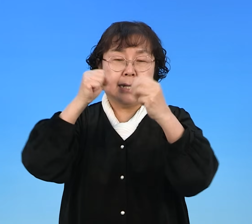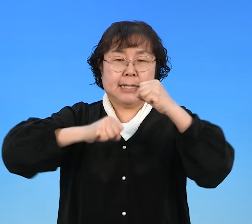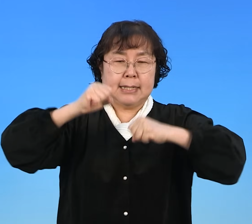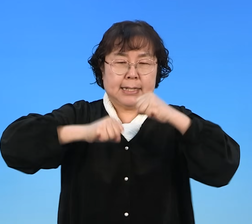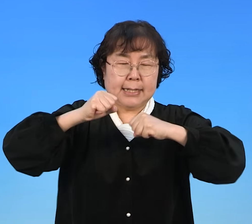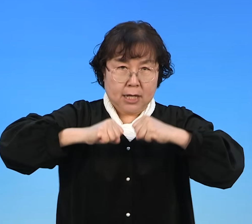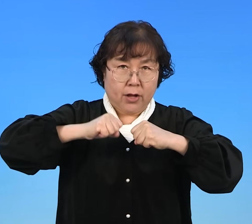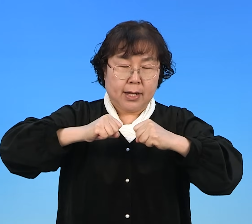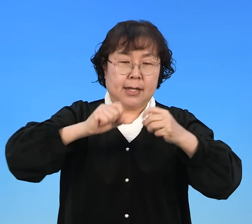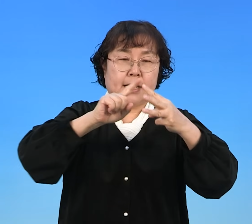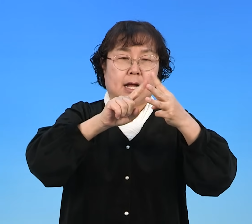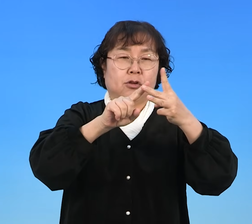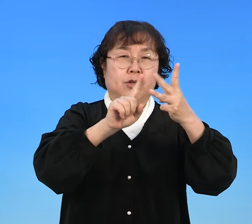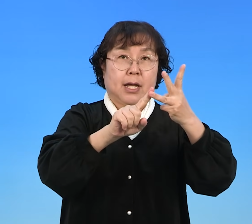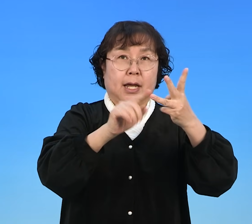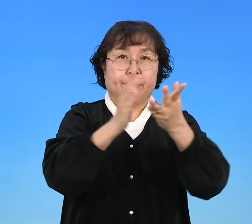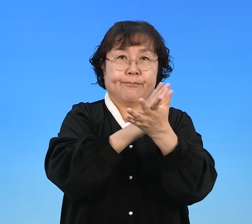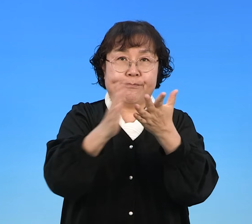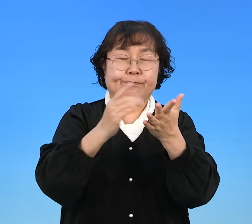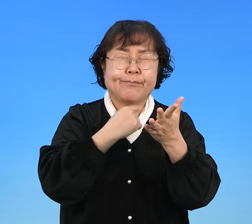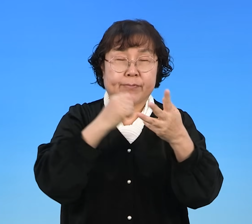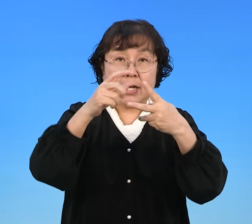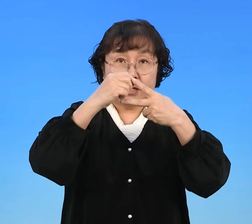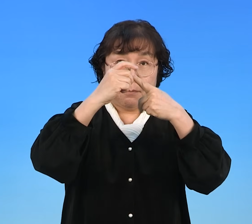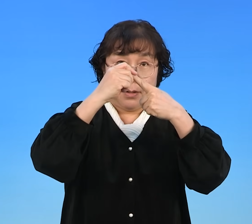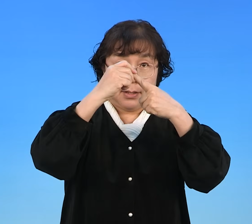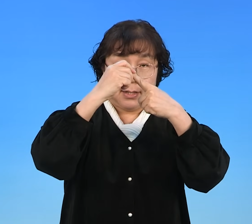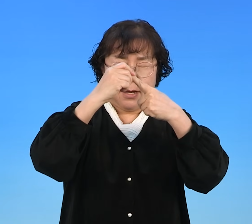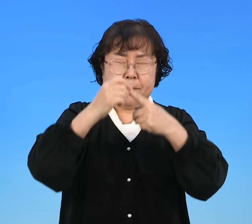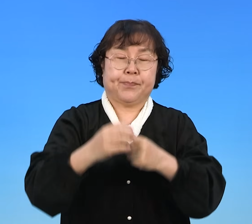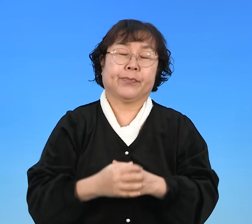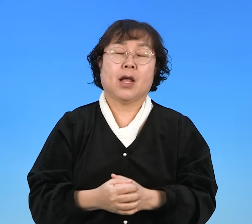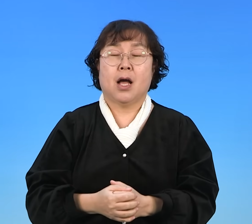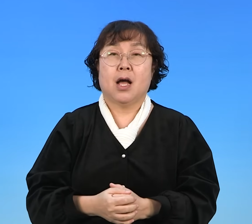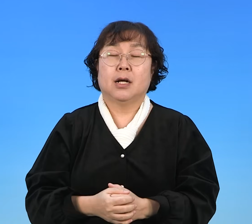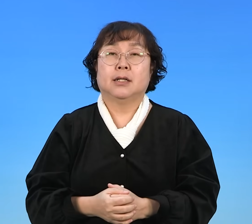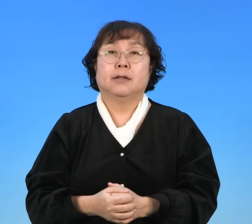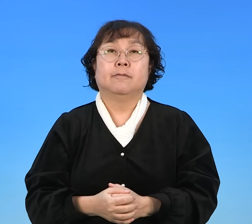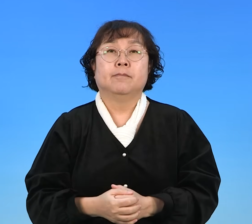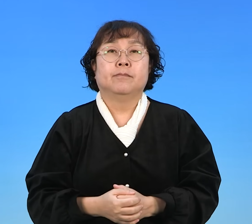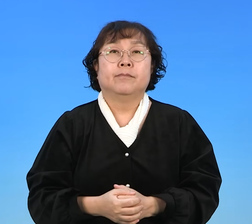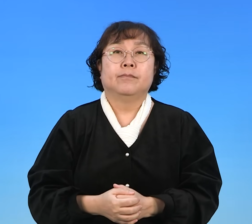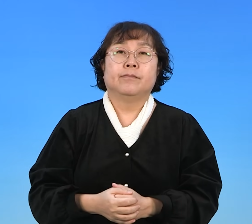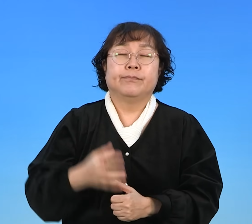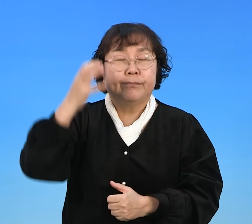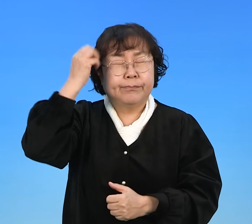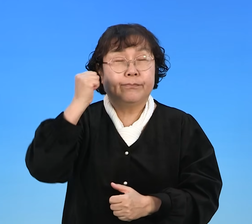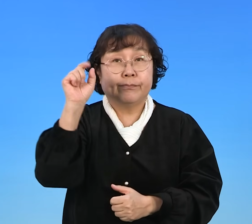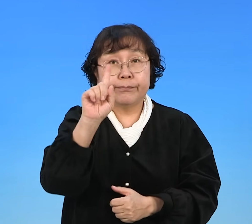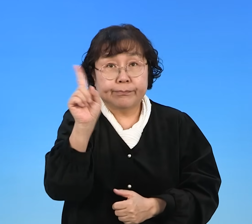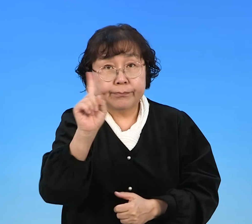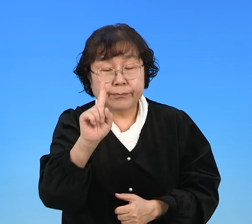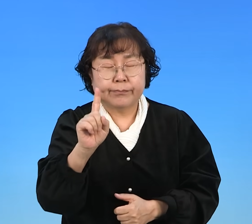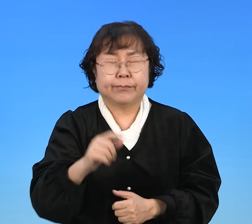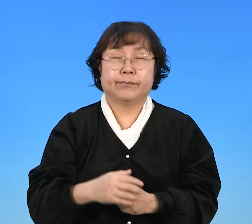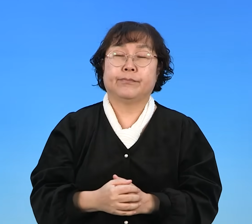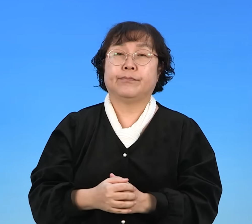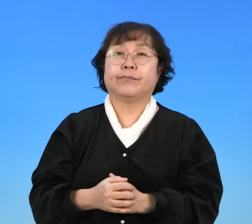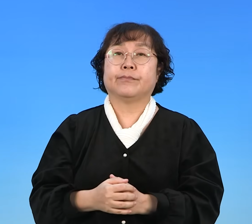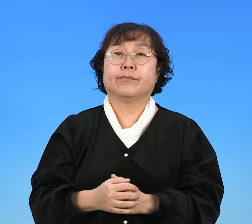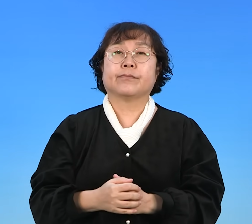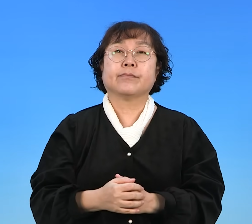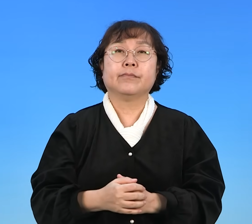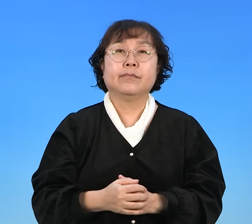실천사항, 이것들을 좀 나누고 싶은데요. 첫 번째로는 뭘 우리가 기억해야 되느냐? 하나님의 일하심을